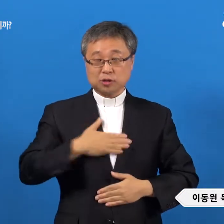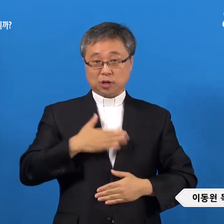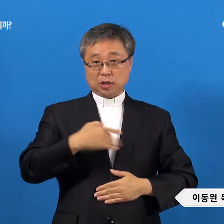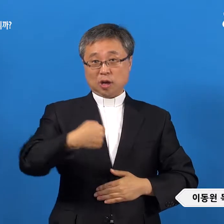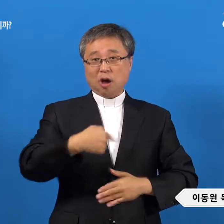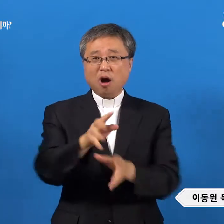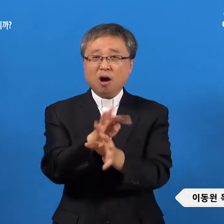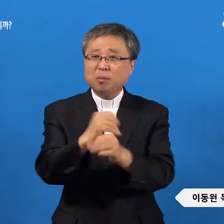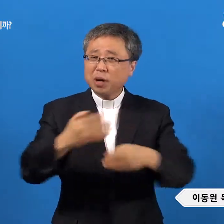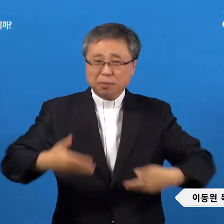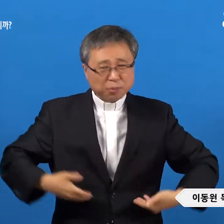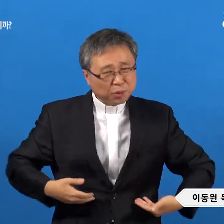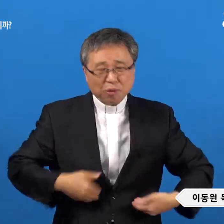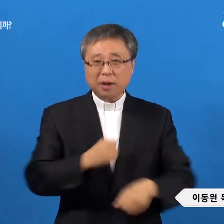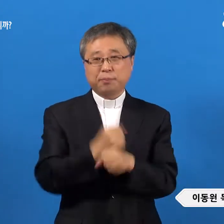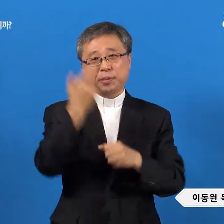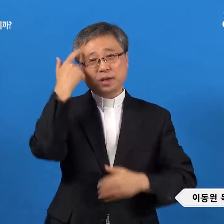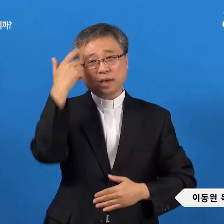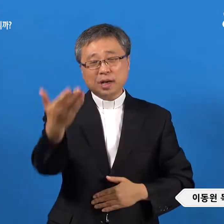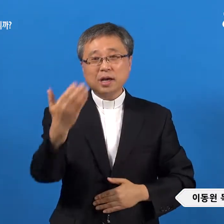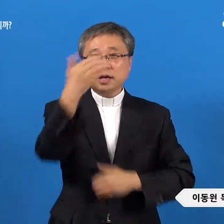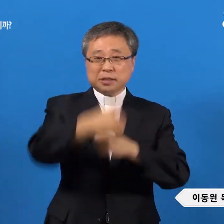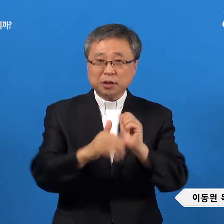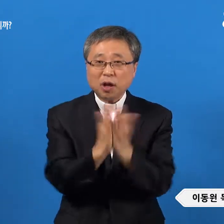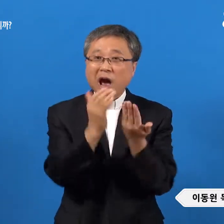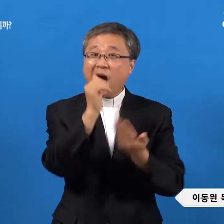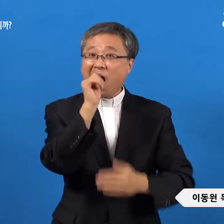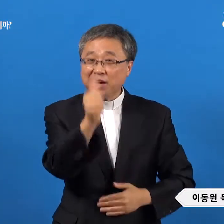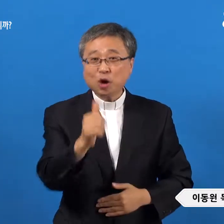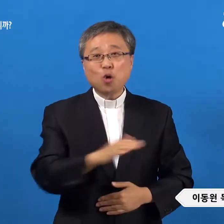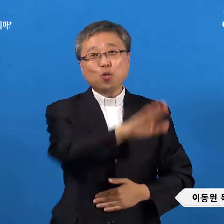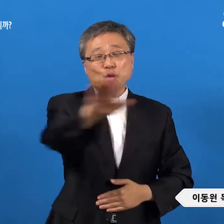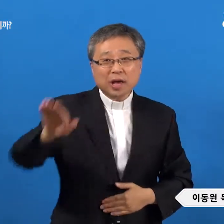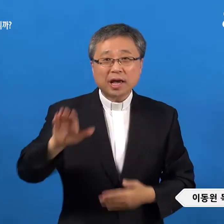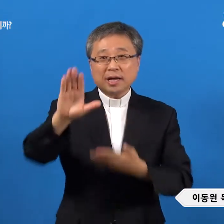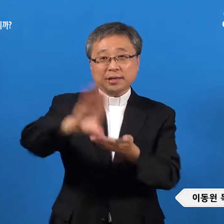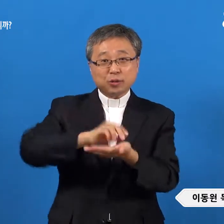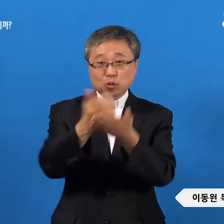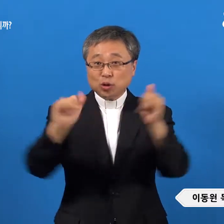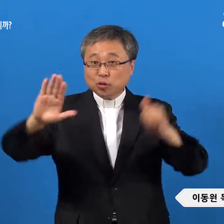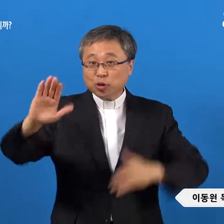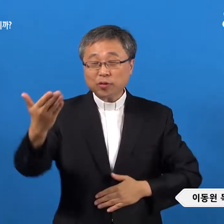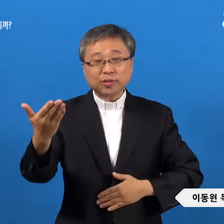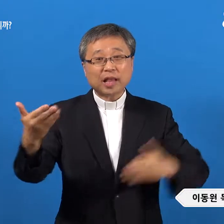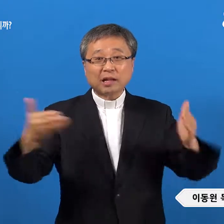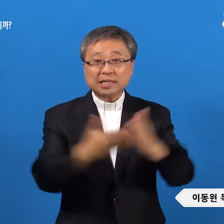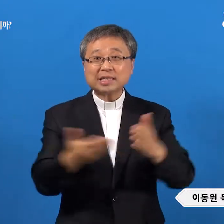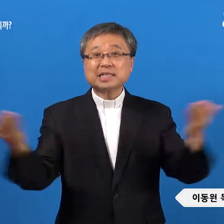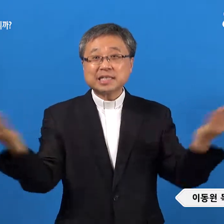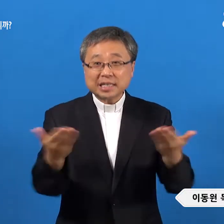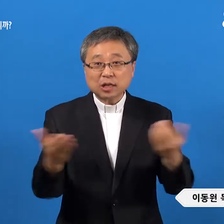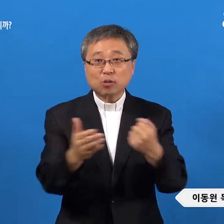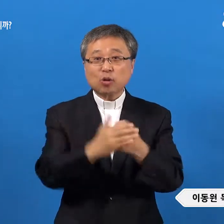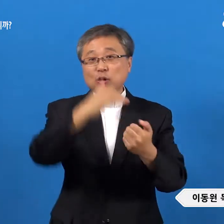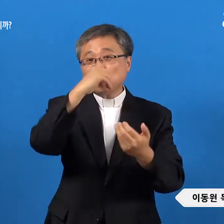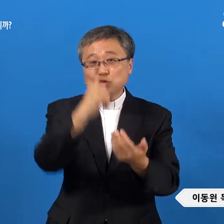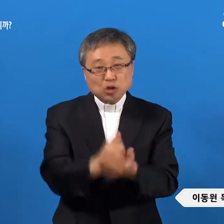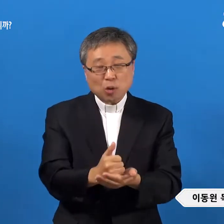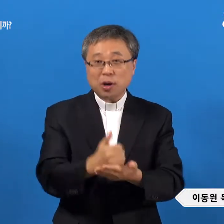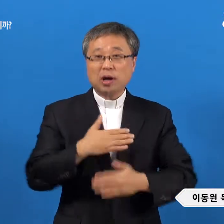얼마나 필요한 기도입니까? 성경은 결코 우리가 그리스도인이 되었다는 사실 때문에 죄와 상관이